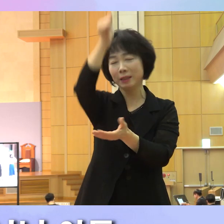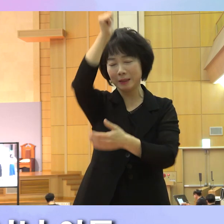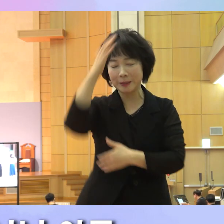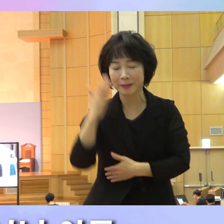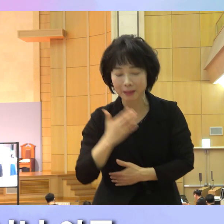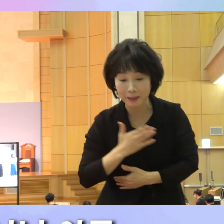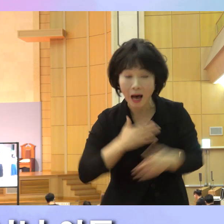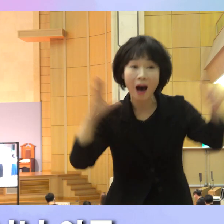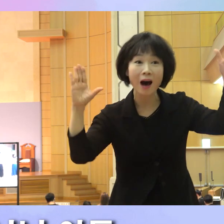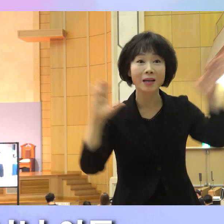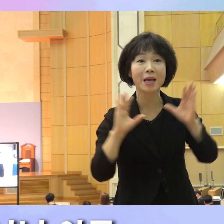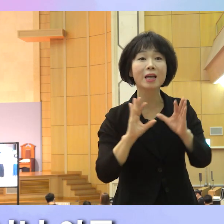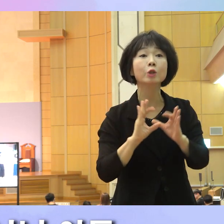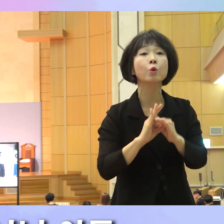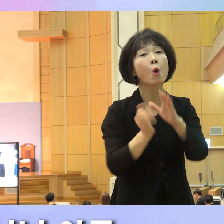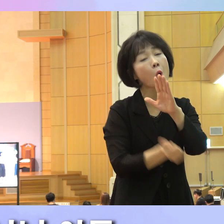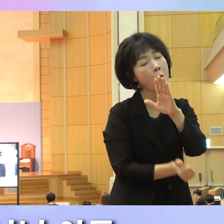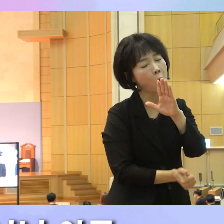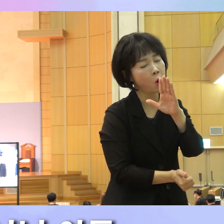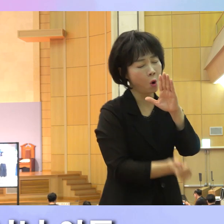주님은 나의